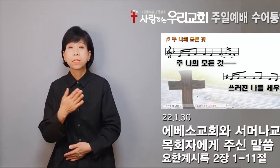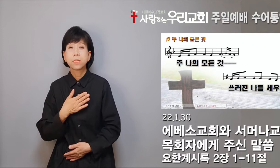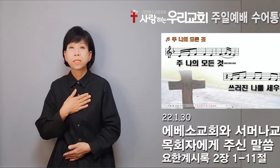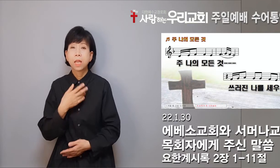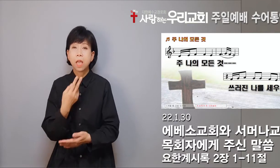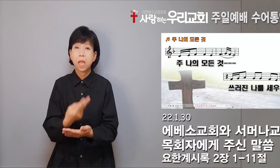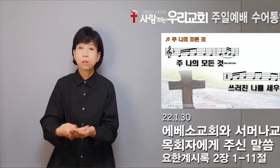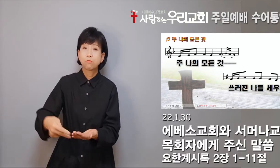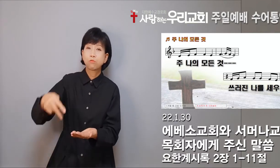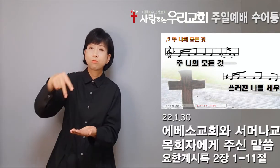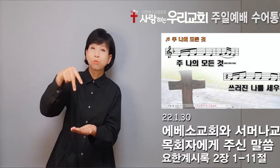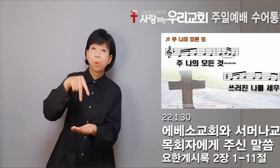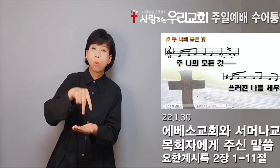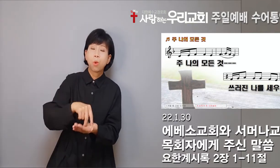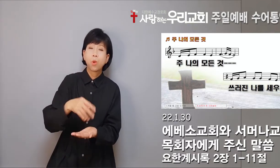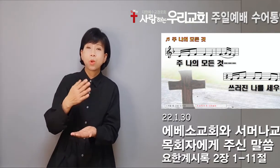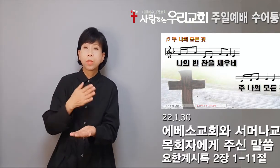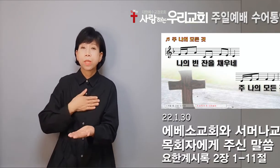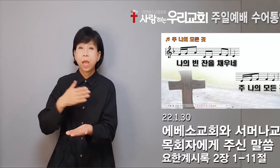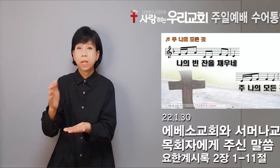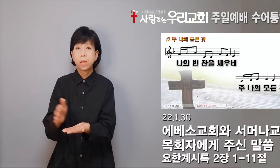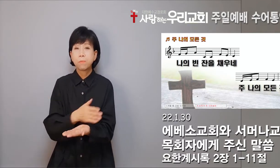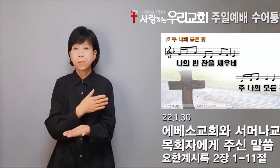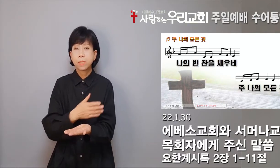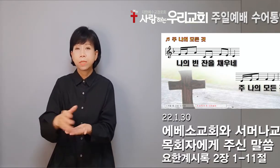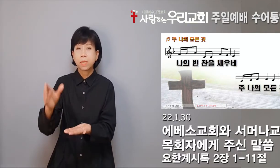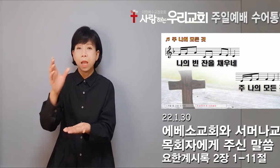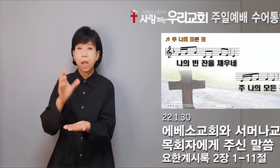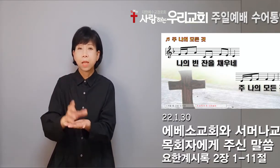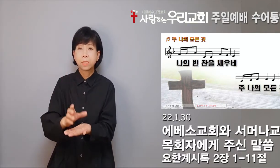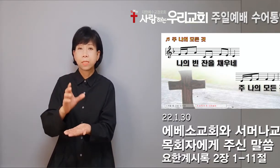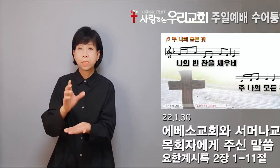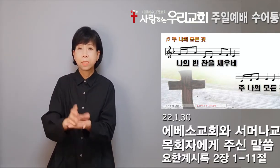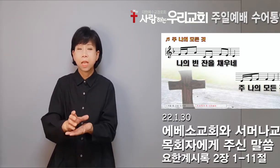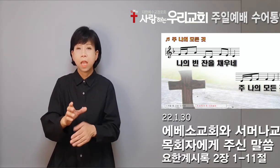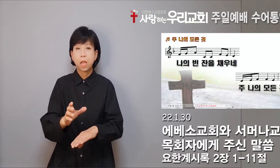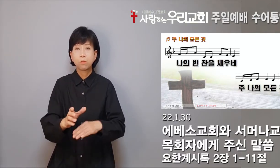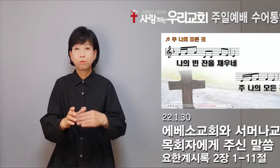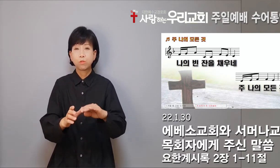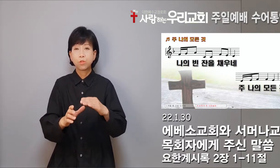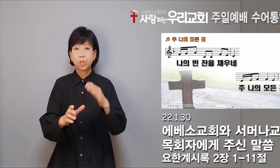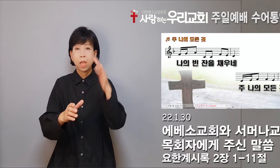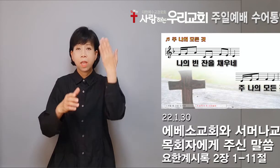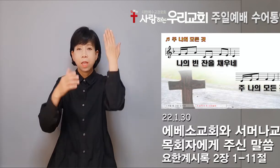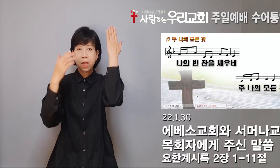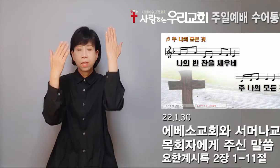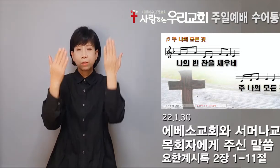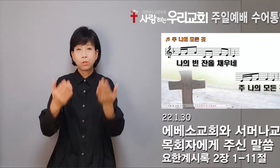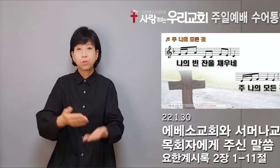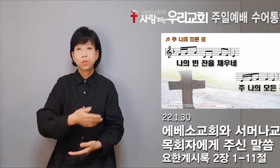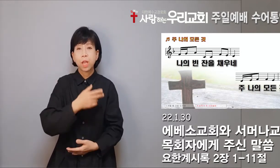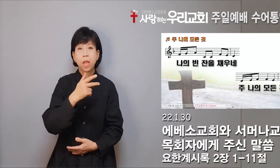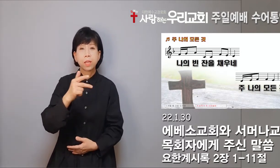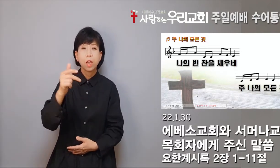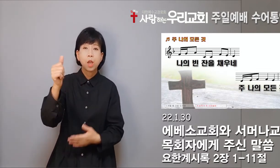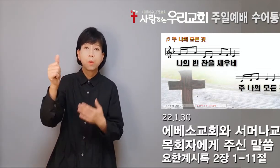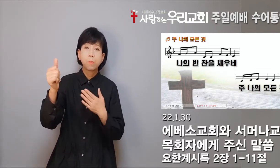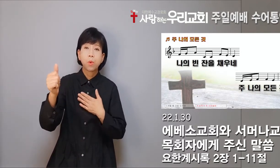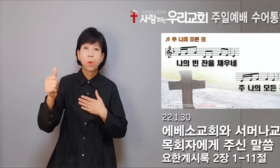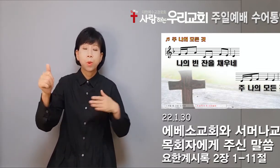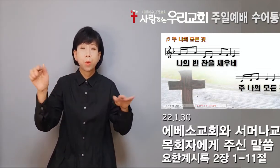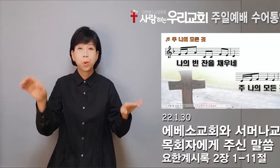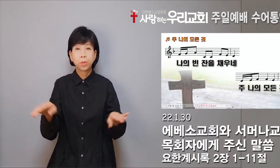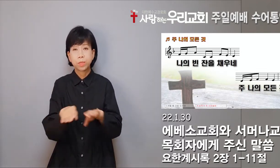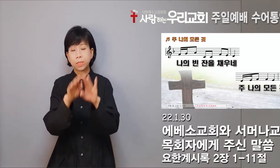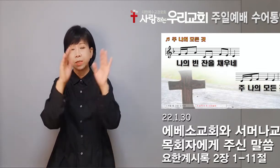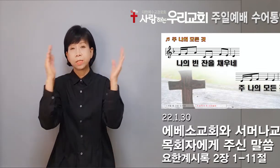쓰러진 나를 세우고 나의 빈잔을 채우네. 주